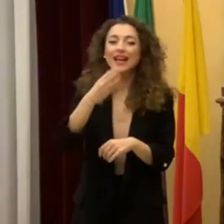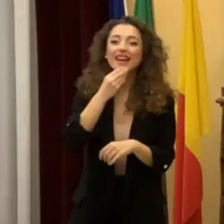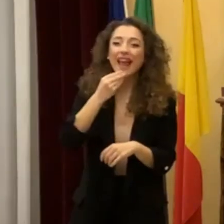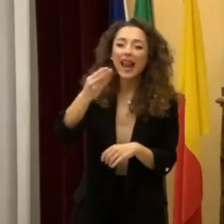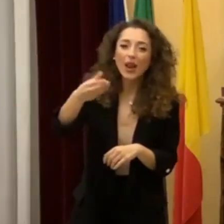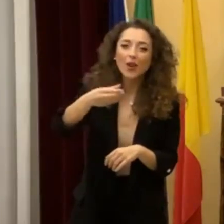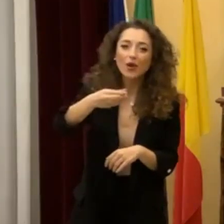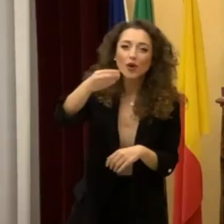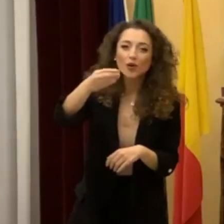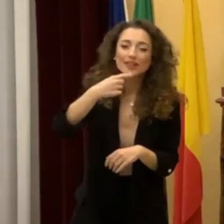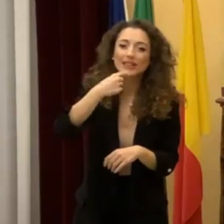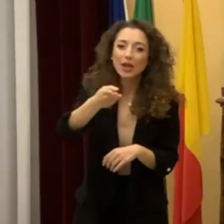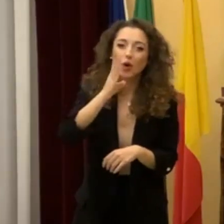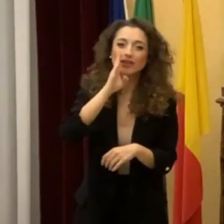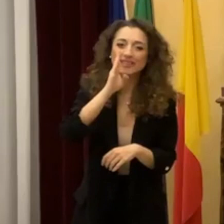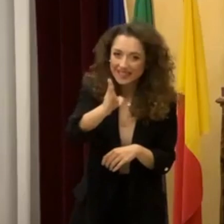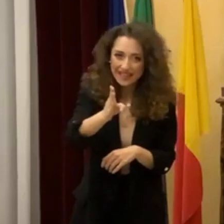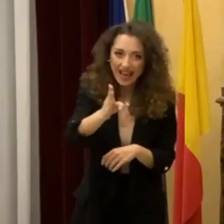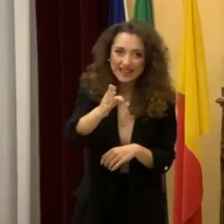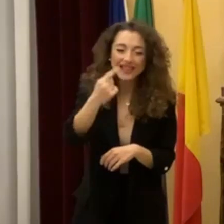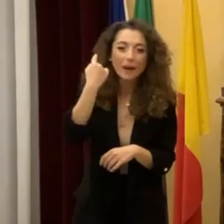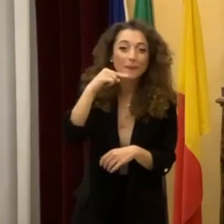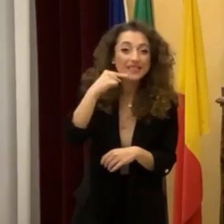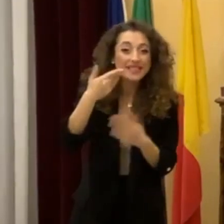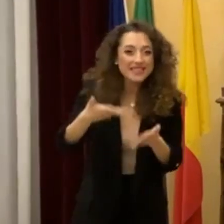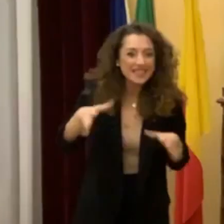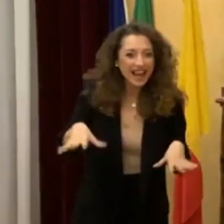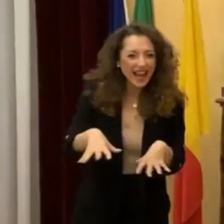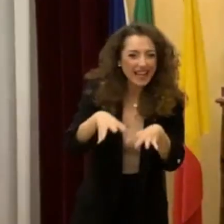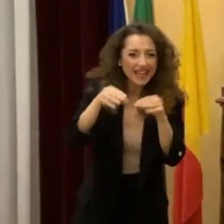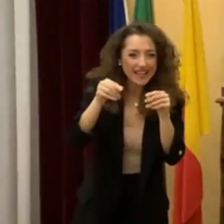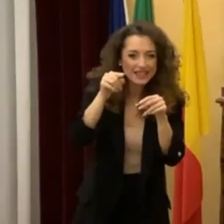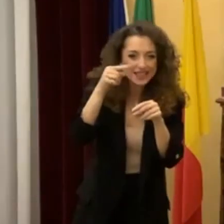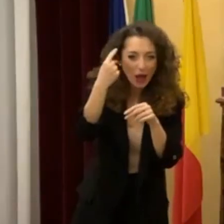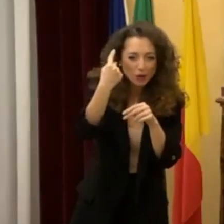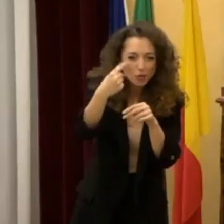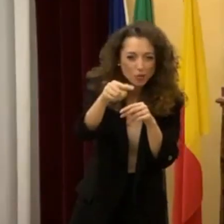Ti dico qui in diretta che da Messina inizia il tuo